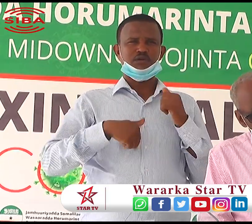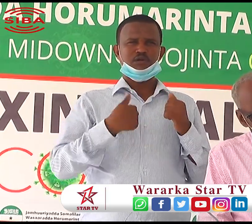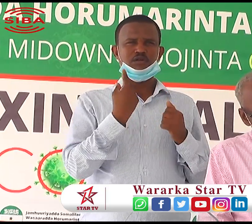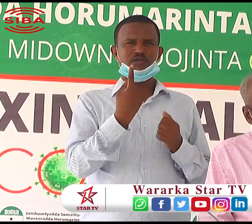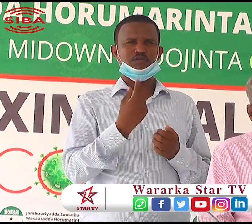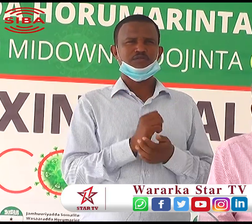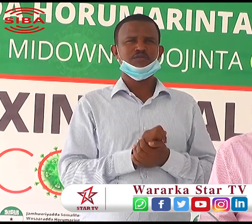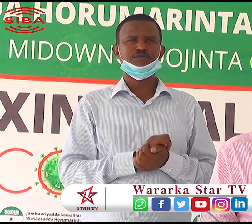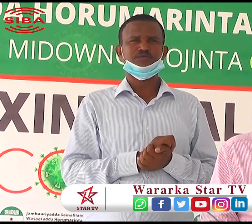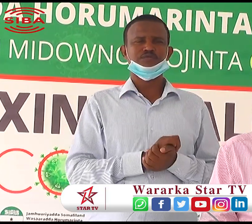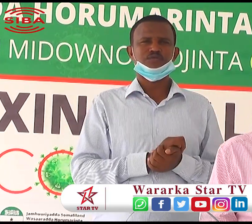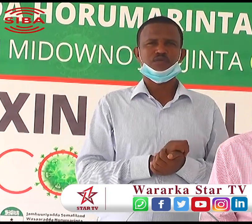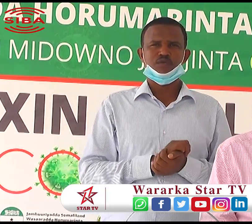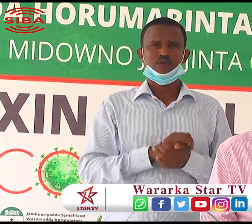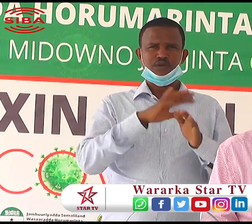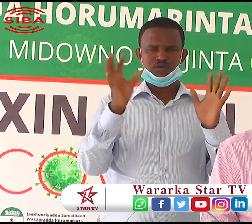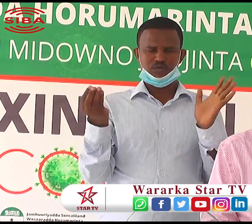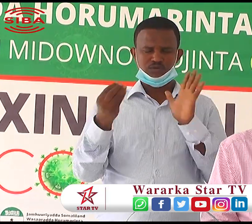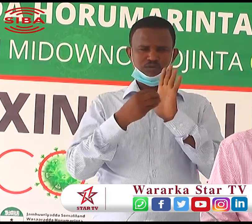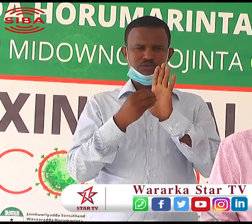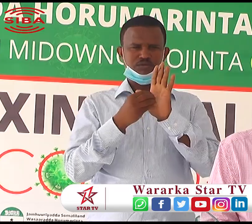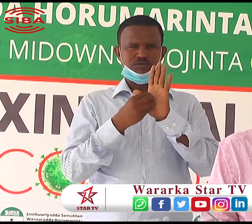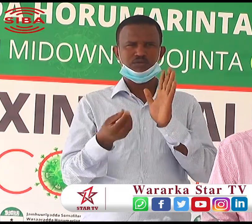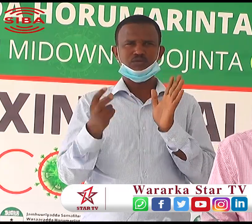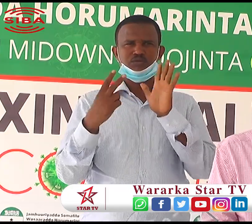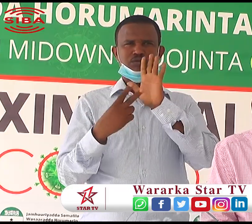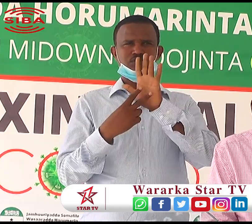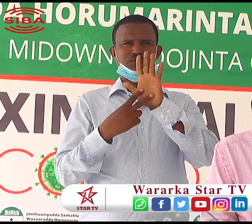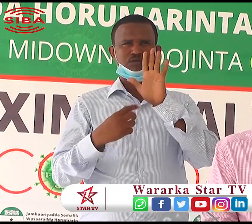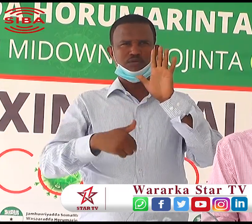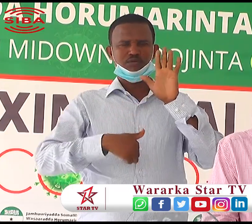hadii aad intaas isku geyso waa 7 qof meelaha hadaba ay ku kala nool yihiin